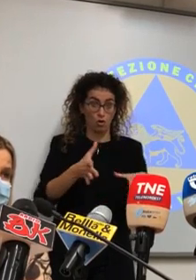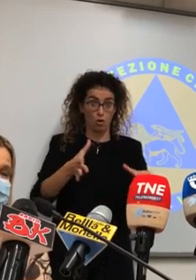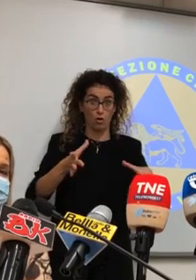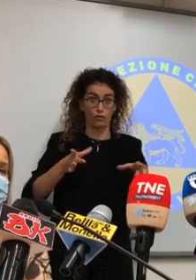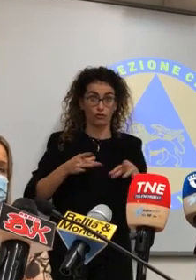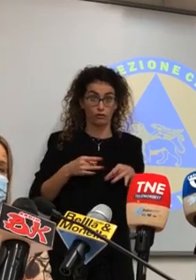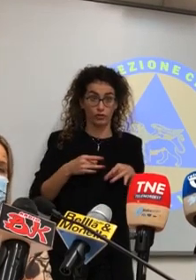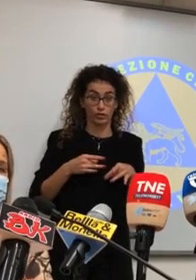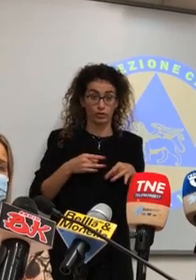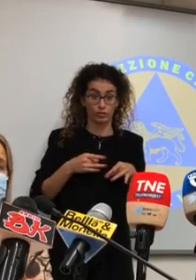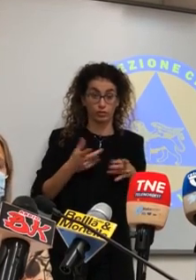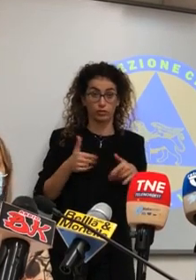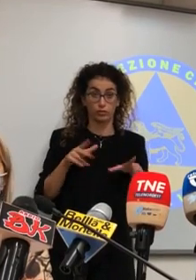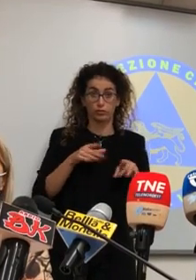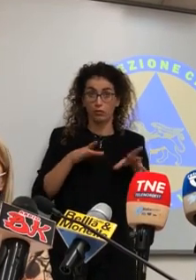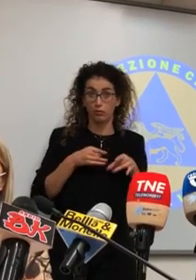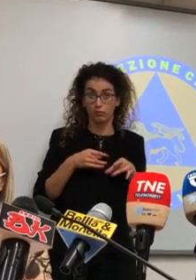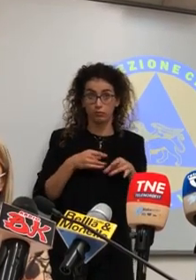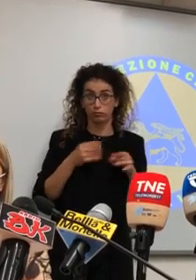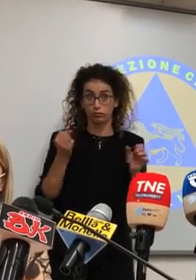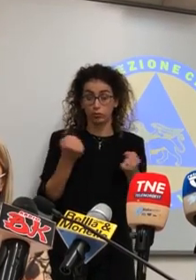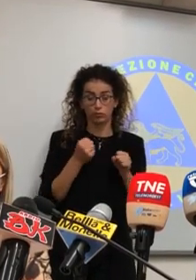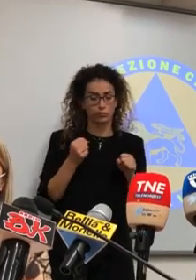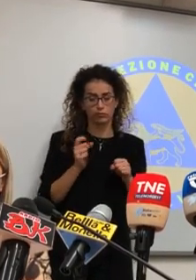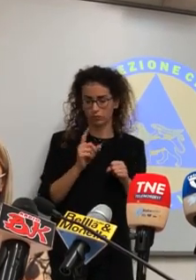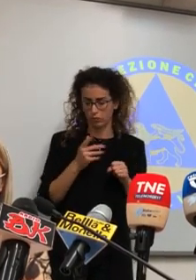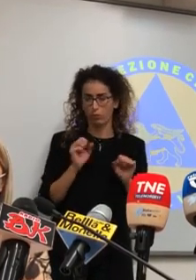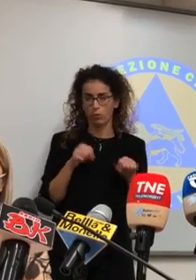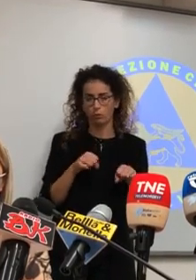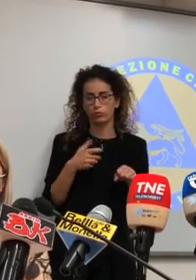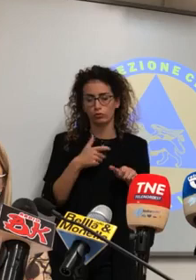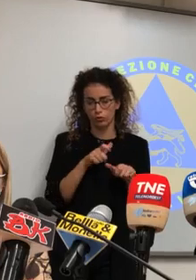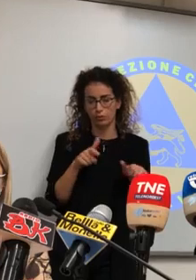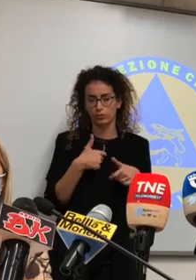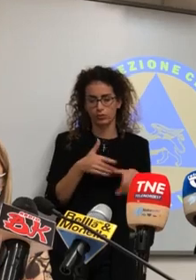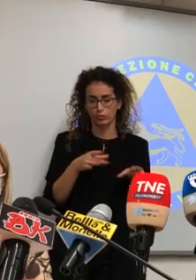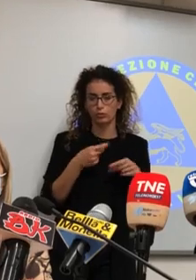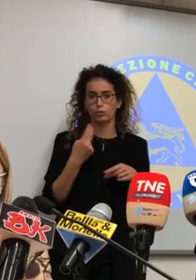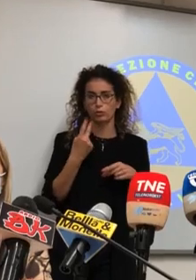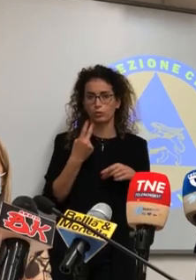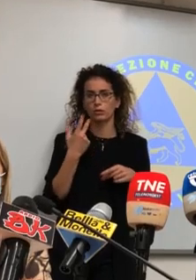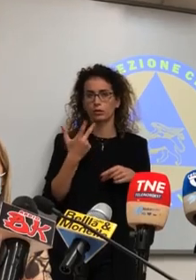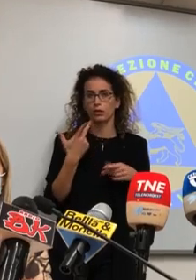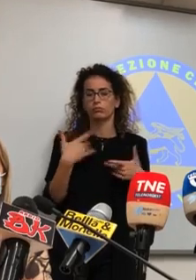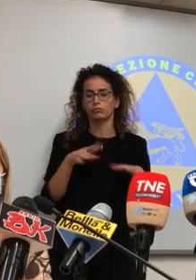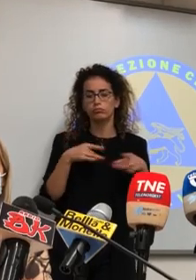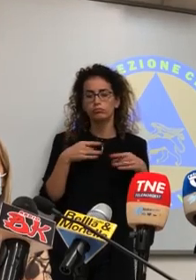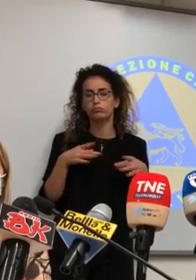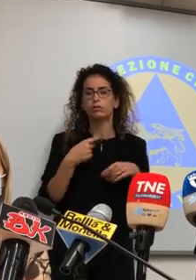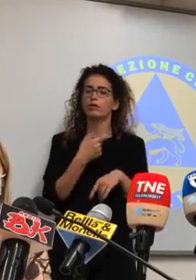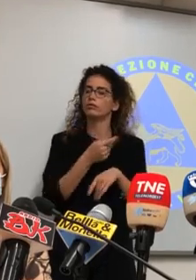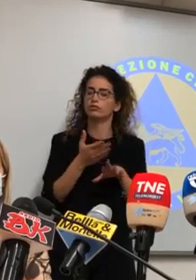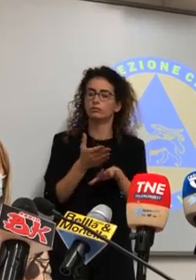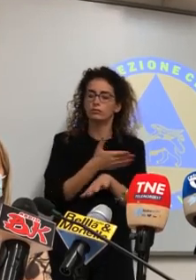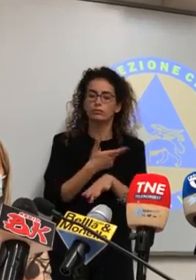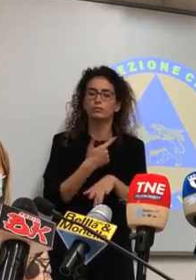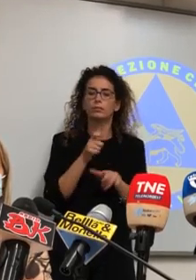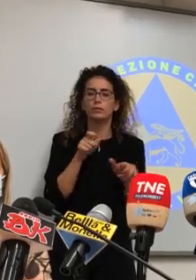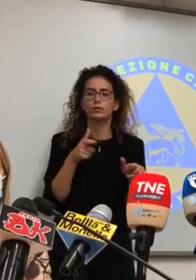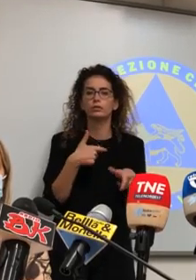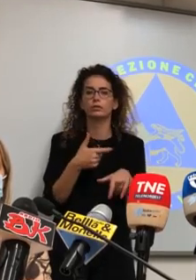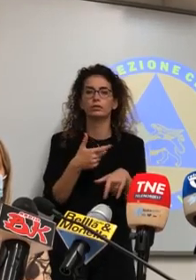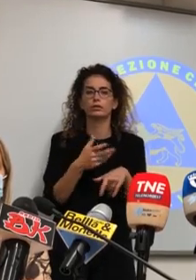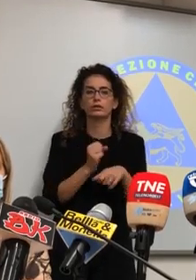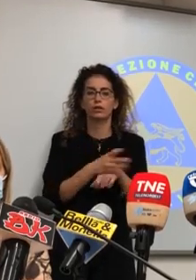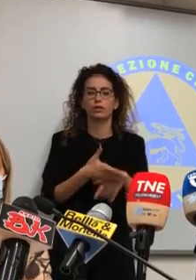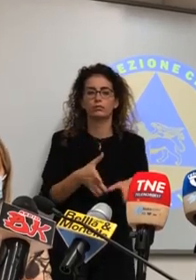sei più infettabile, perché noi abbiamo anche casi di reinfezione, a prescindere dal vaccino, di persone che si sono reinfettate e sono